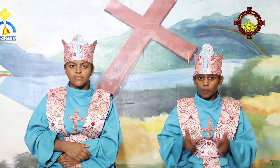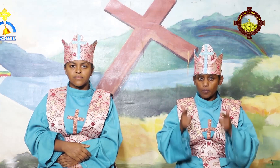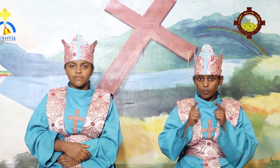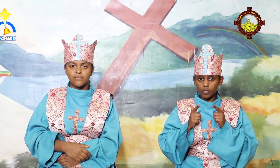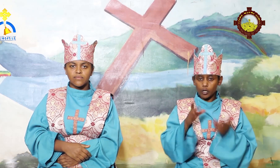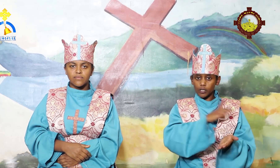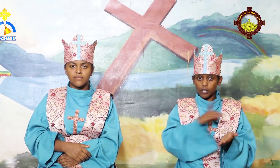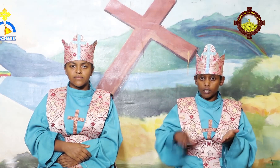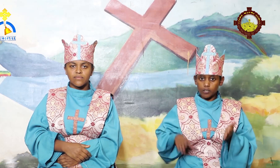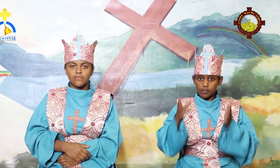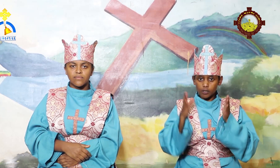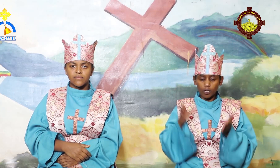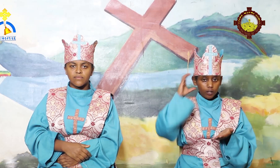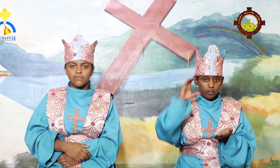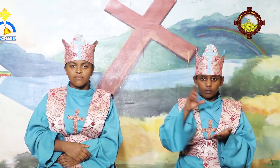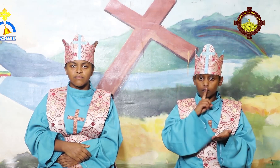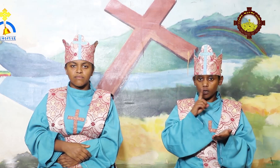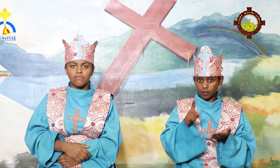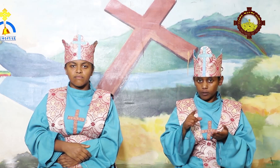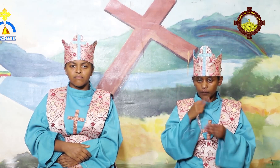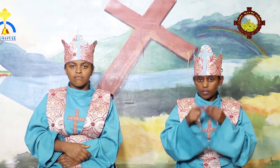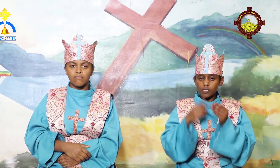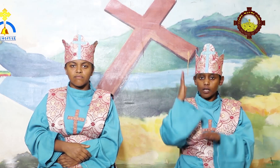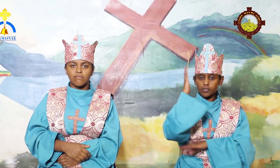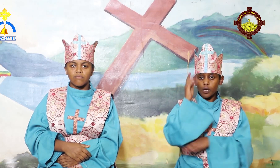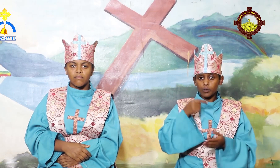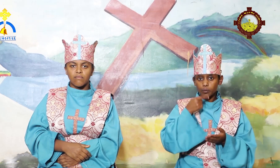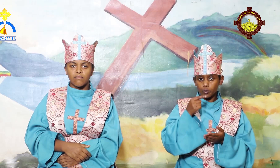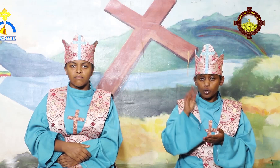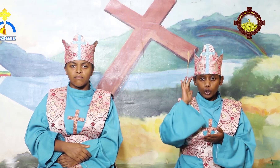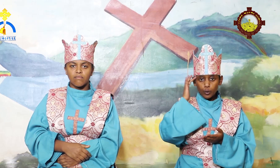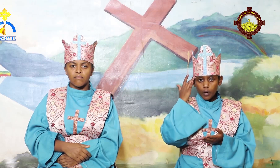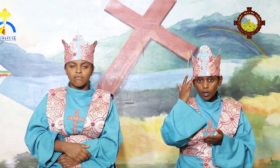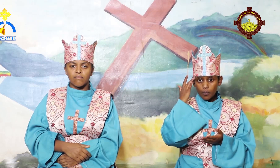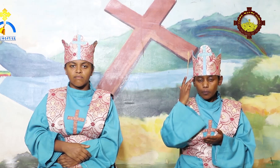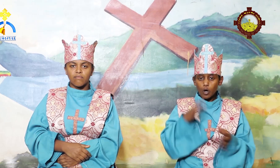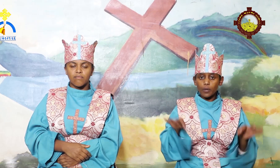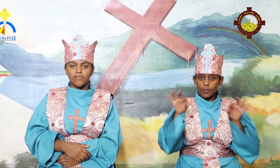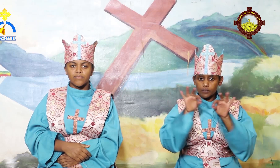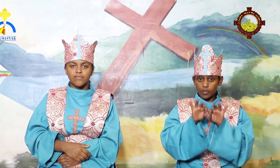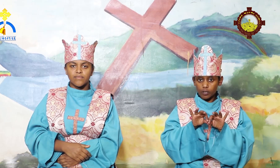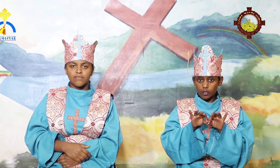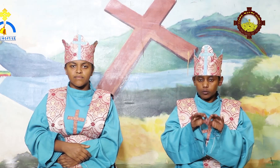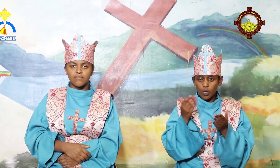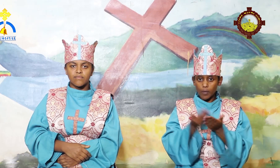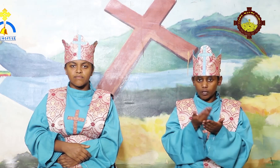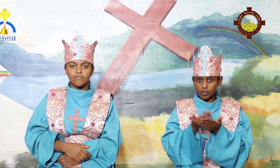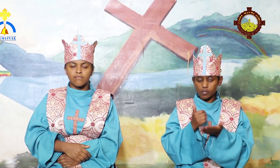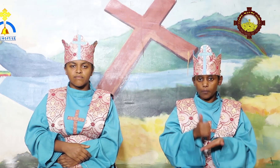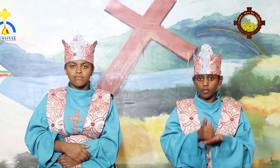መኖር የክርስቲያን ግዴታው ነው። ስለ እግዚአብሔር ብሎ ሕማሙን በሚያስፈልጋቸው በገንዘብ